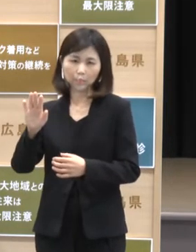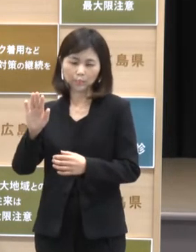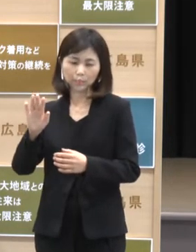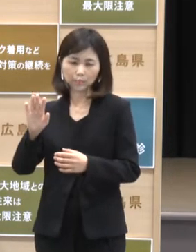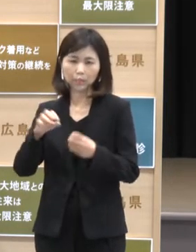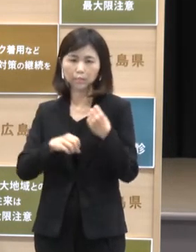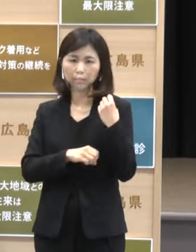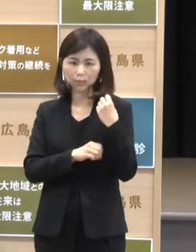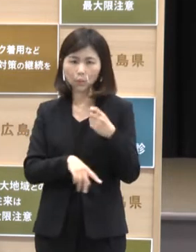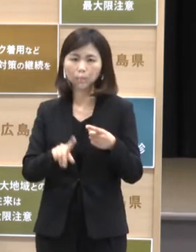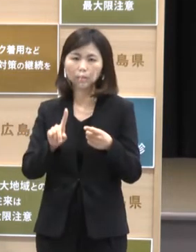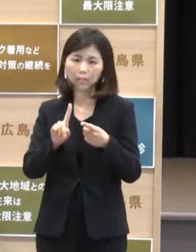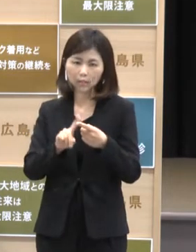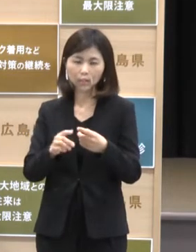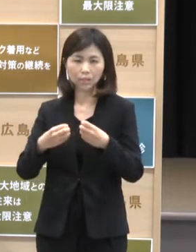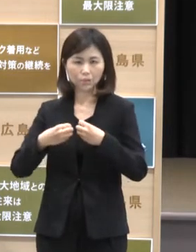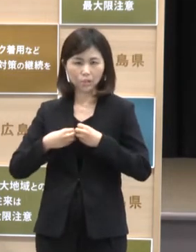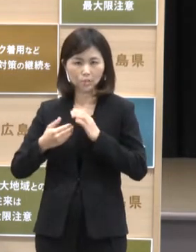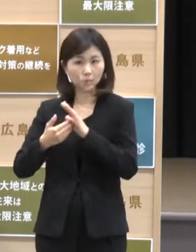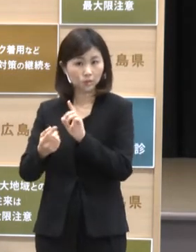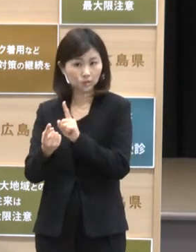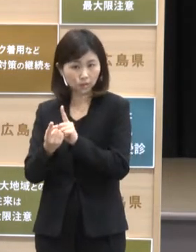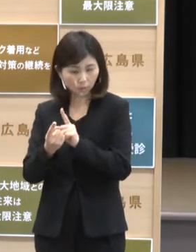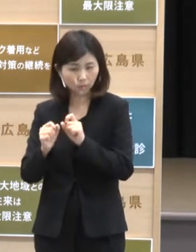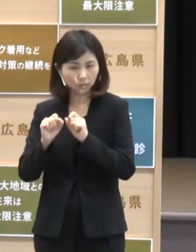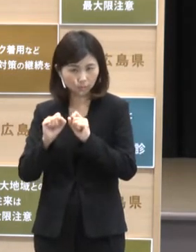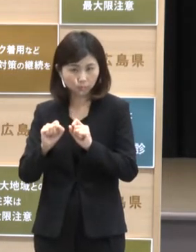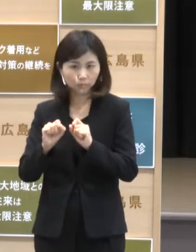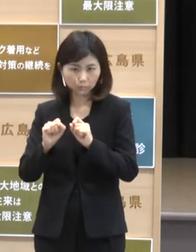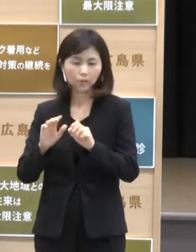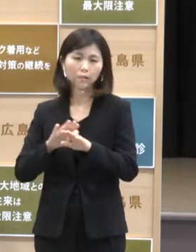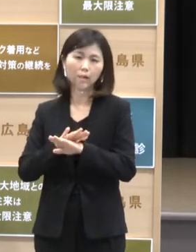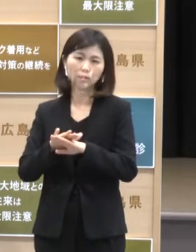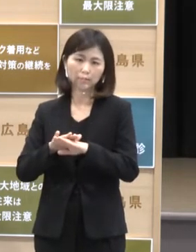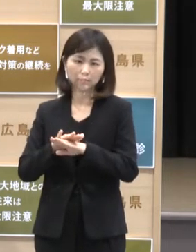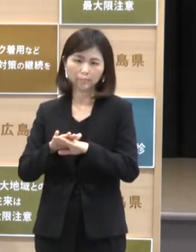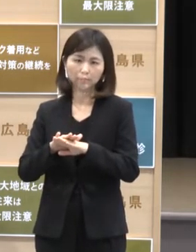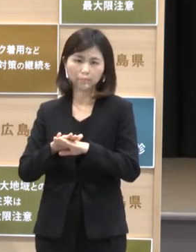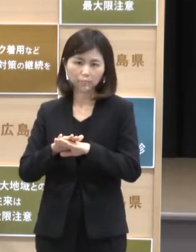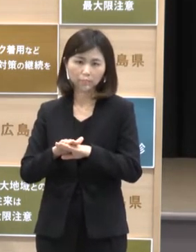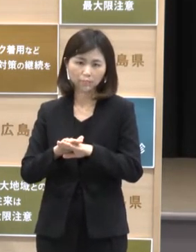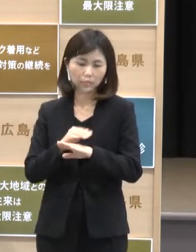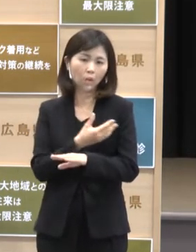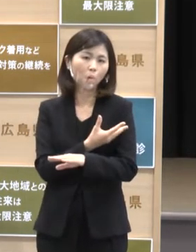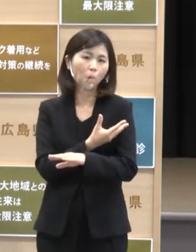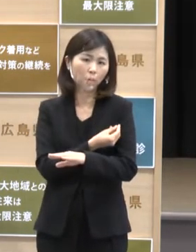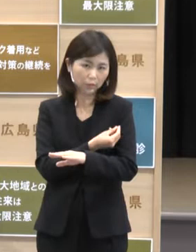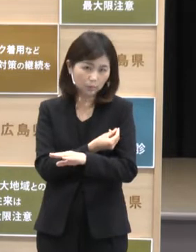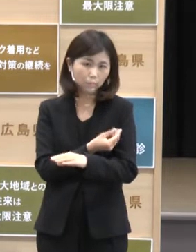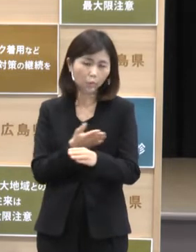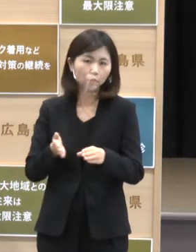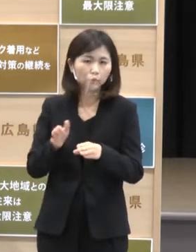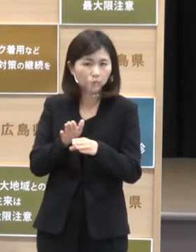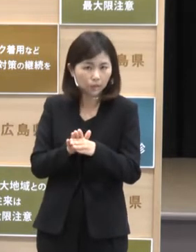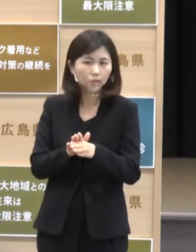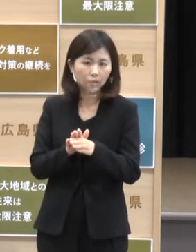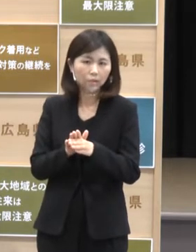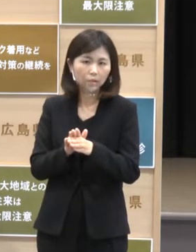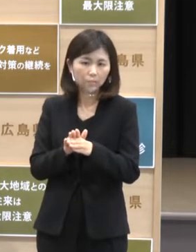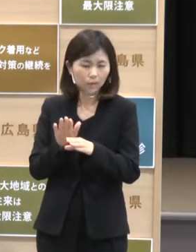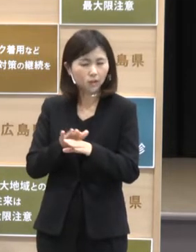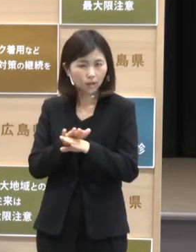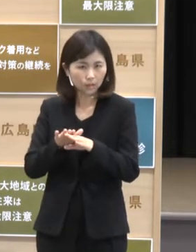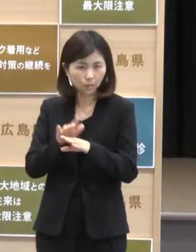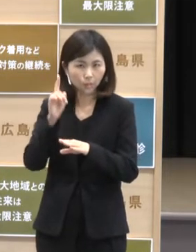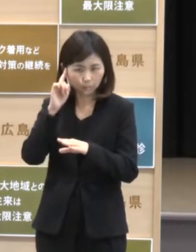染防止対策を取っておくというのは今の状況では重要だと思いますし、まあ、それはワクチンも含めてですけども、しっかりとですね、ま